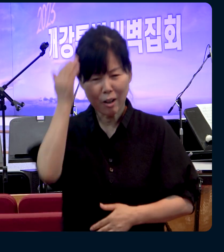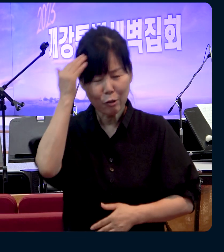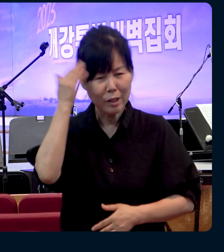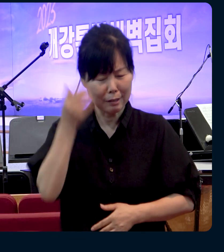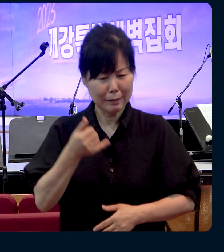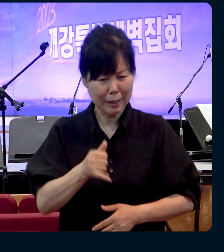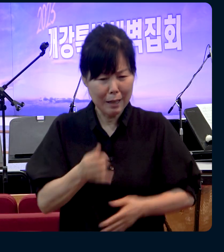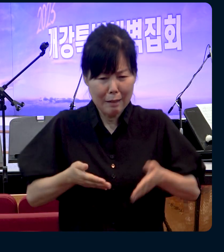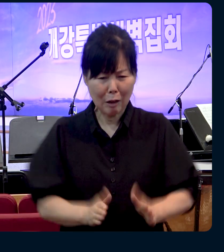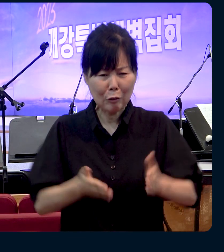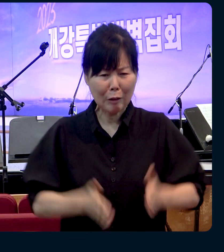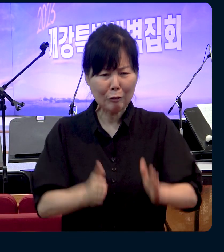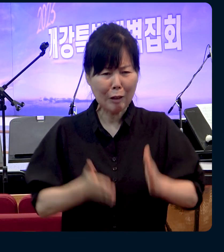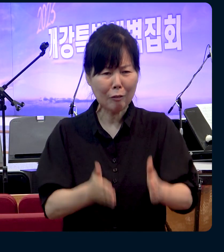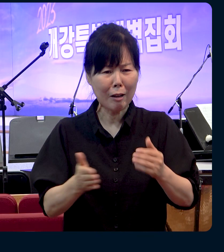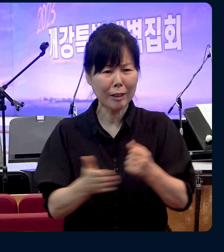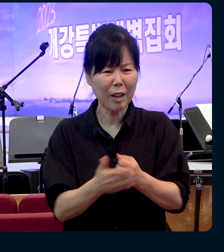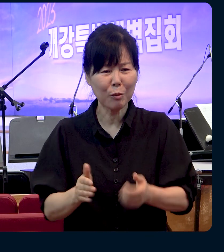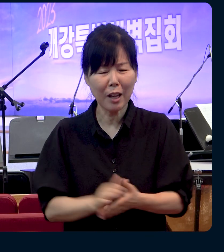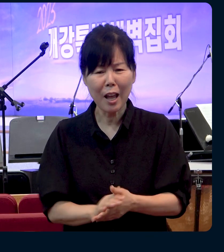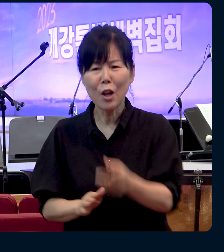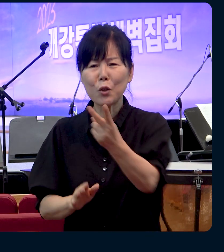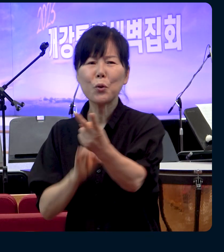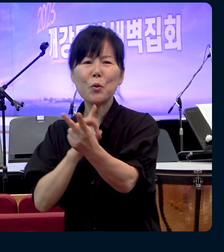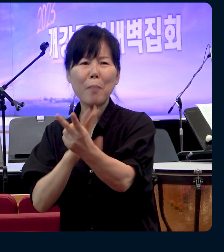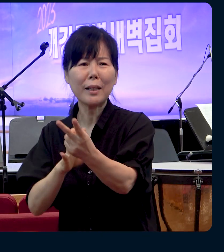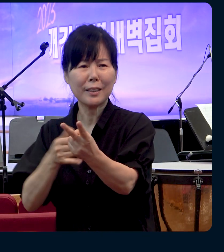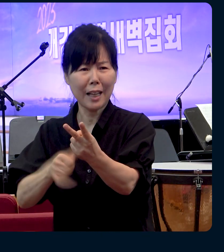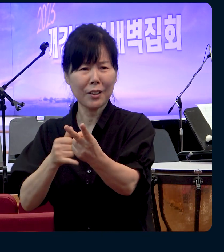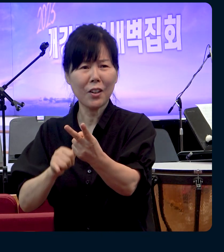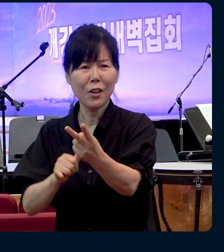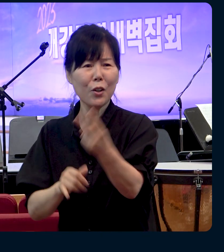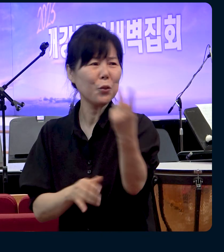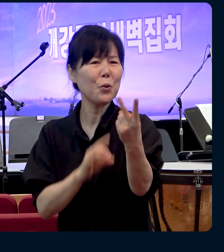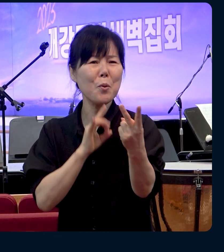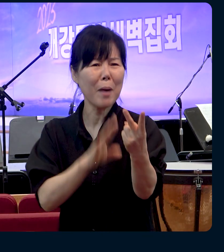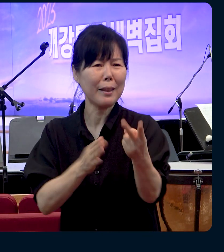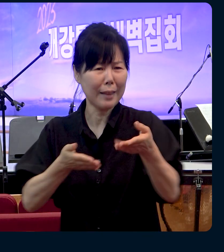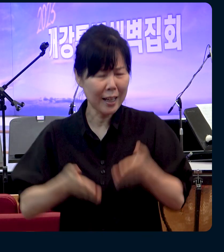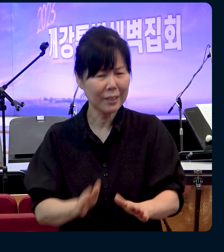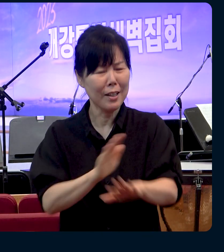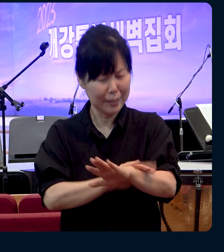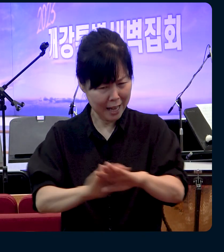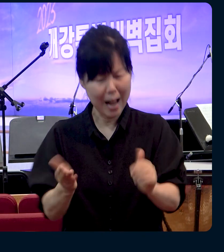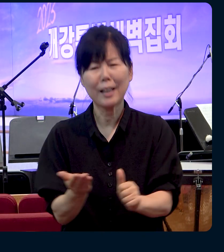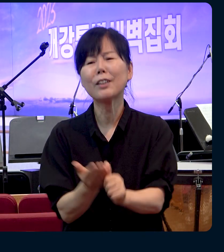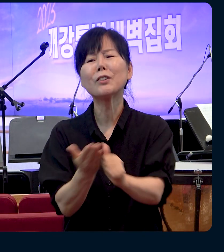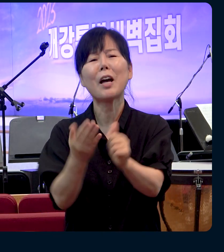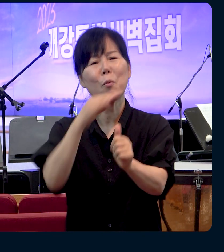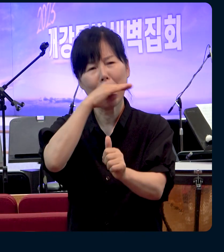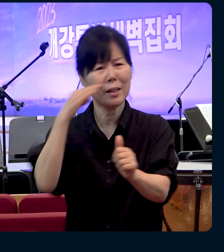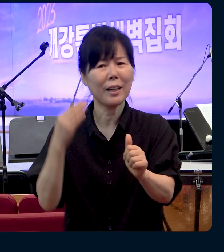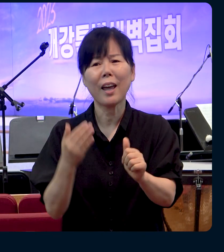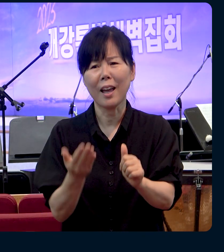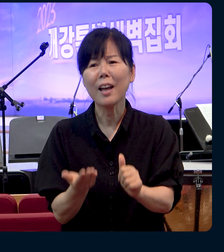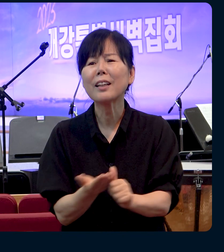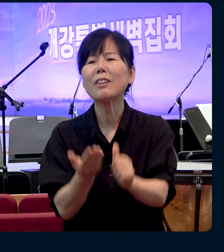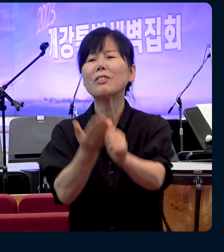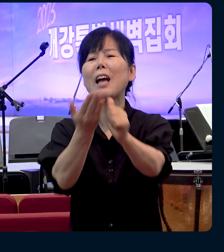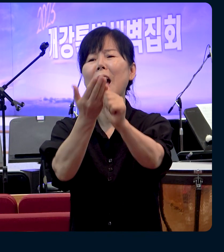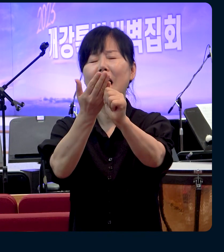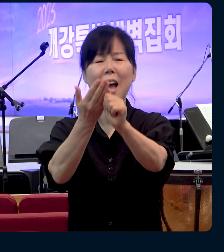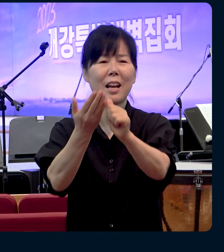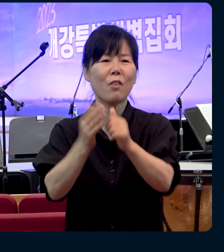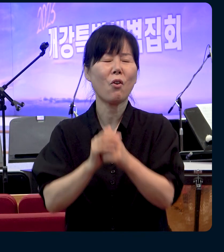그냥 아이 조금 낳는 캠페인 그런 것도 했어요. 예비군 훈련 같은 데